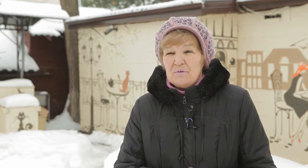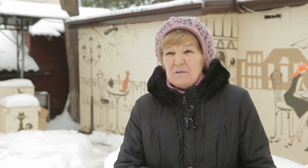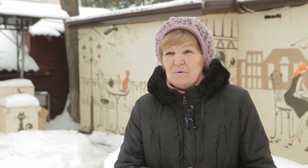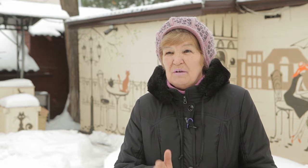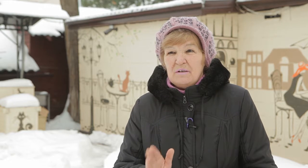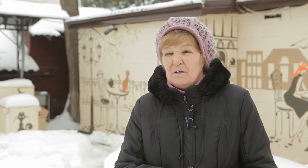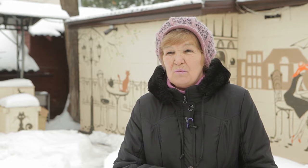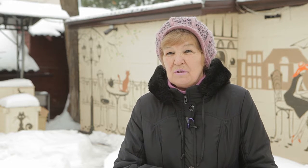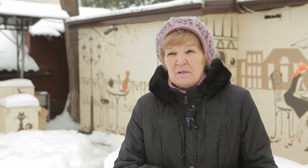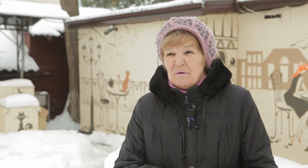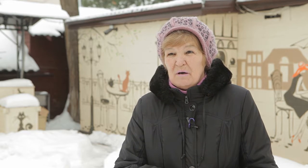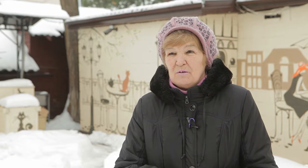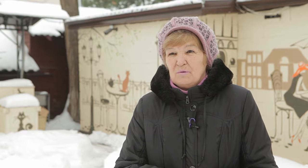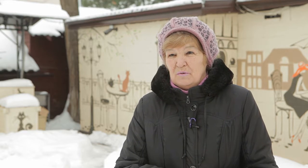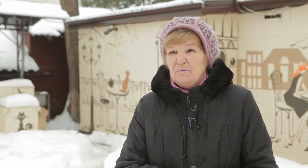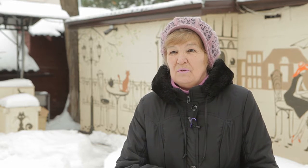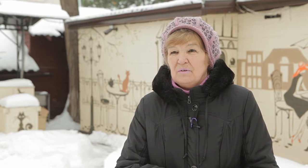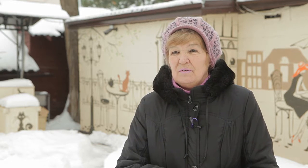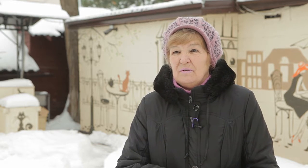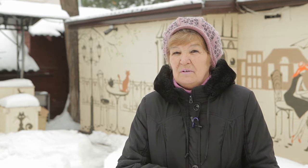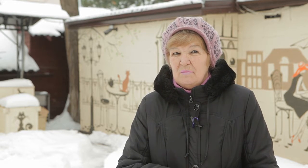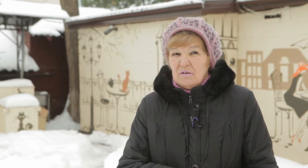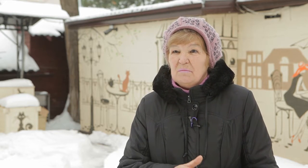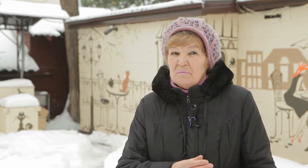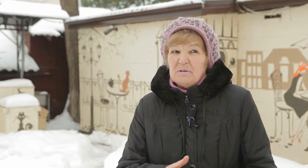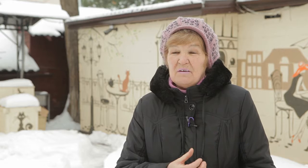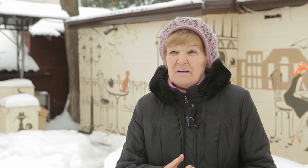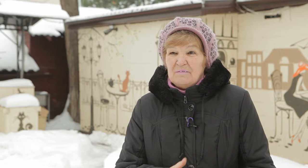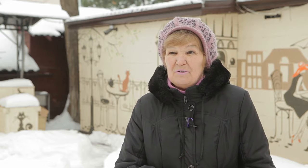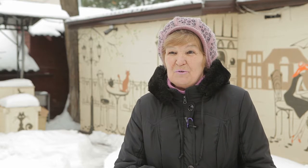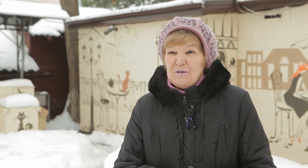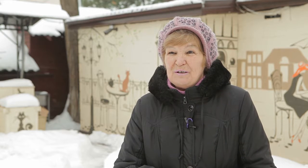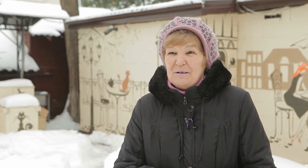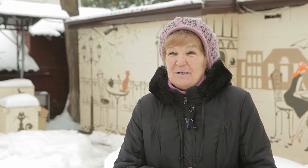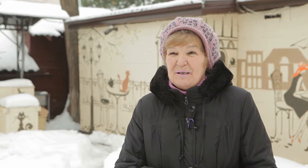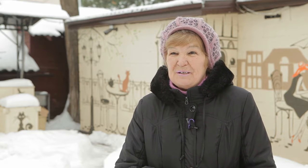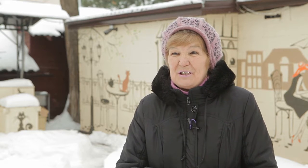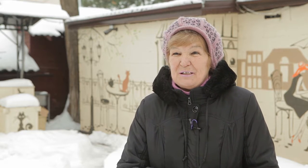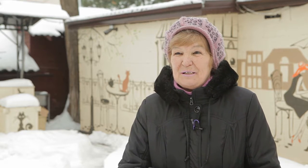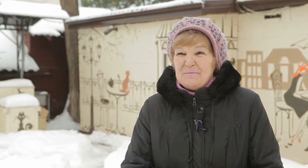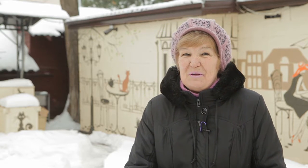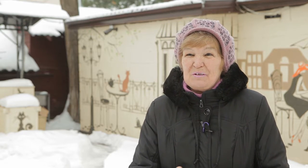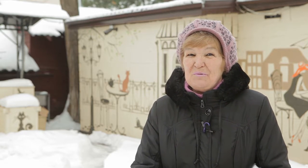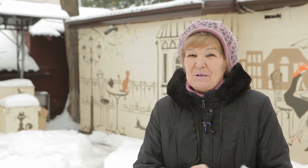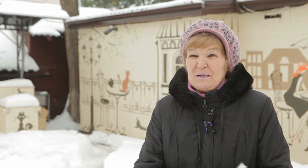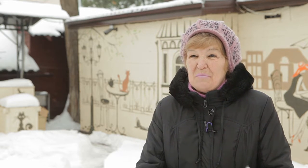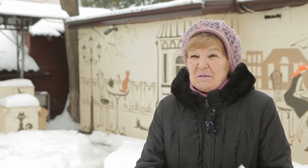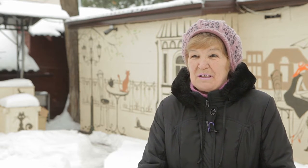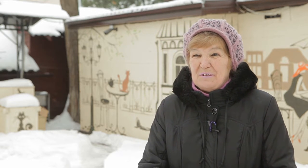ними, те курсы тебе мало что дадут. Именно подхватываешь у них эти жесты. У меня уже руки сами так и